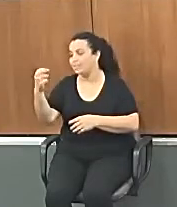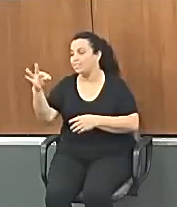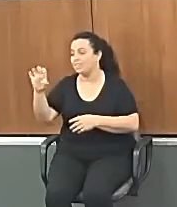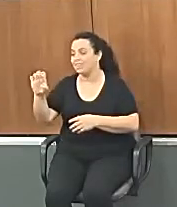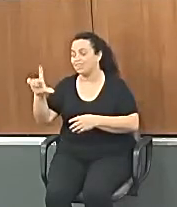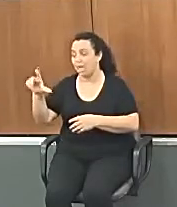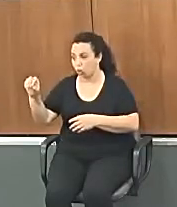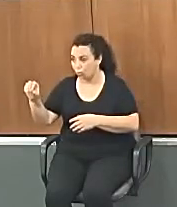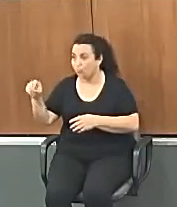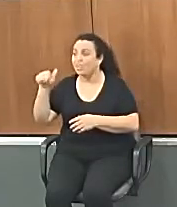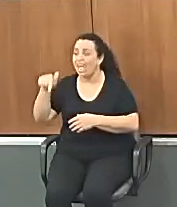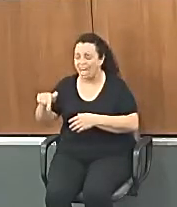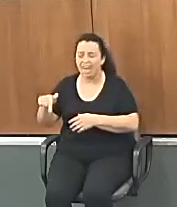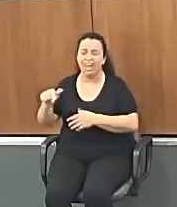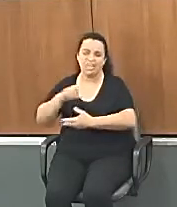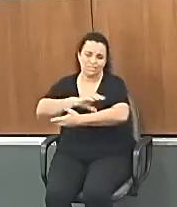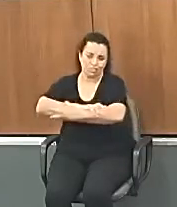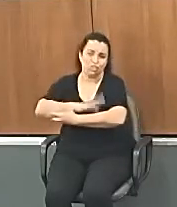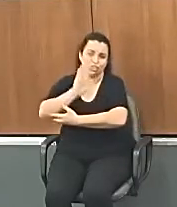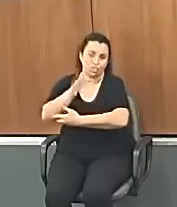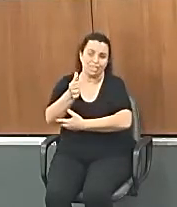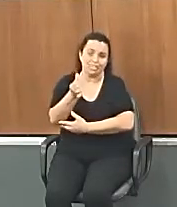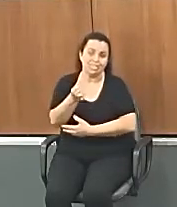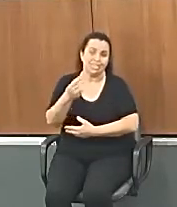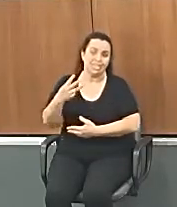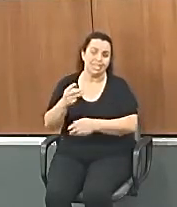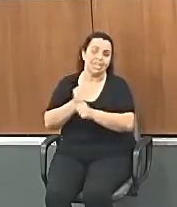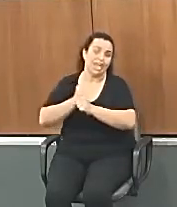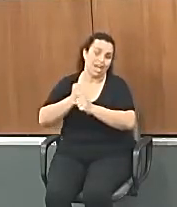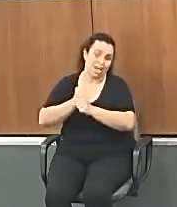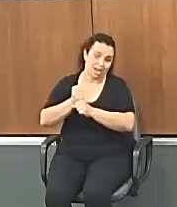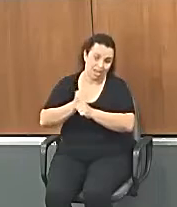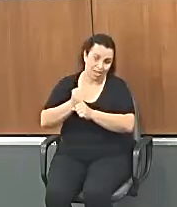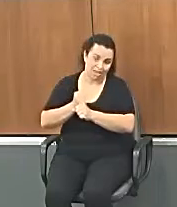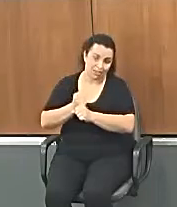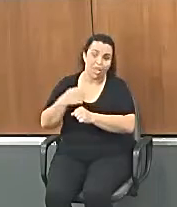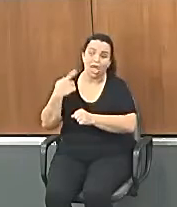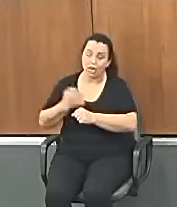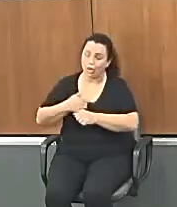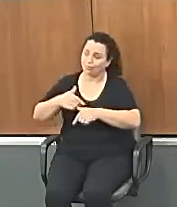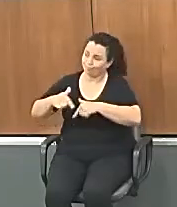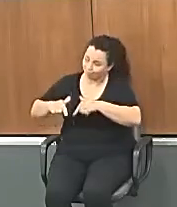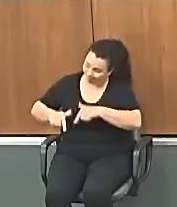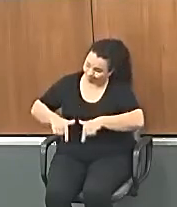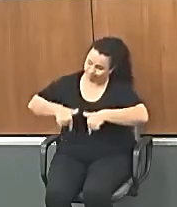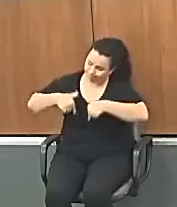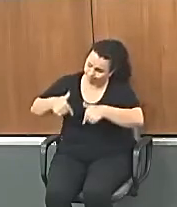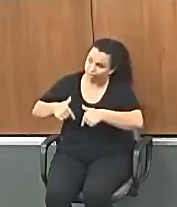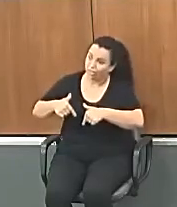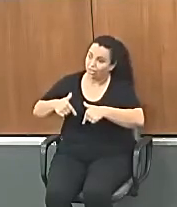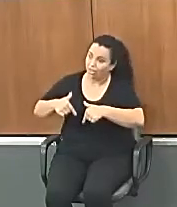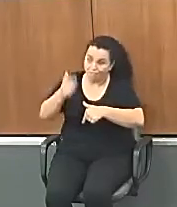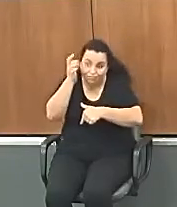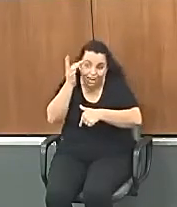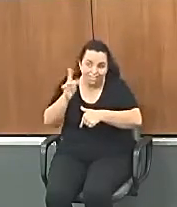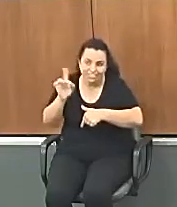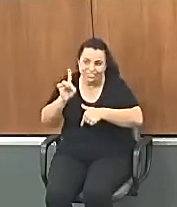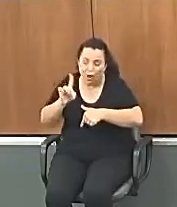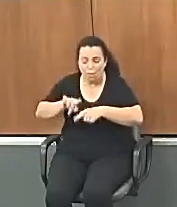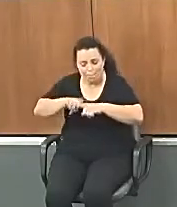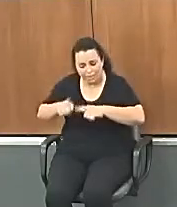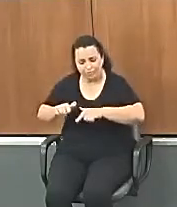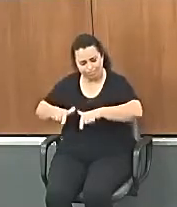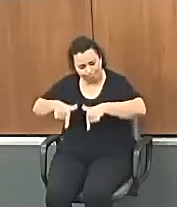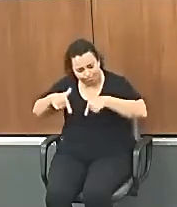63 anos de existência e luta ali com muita dificuldade para conseguir proporcionar para